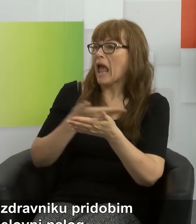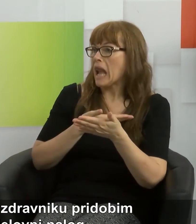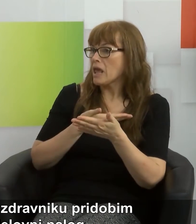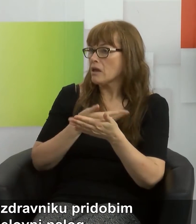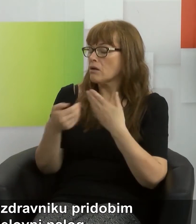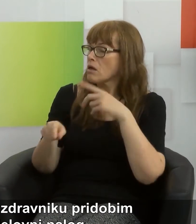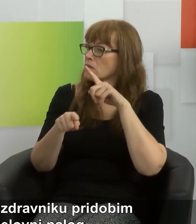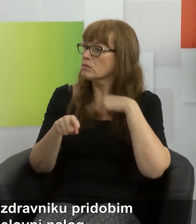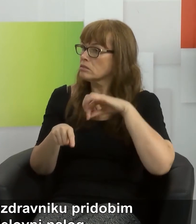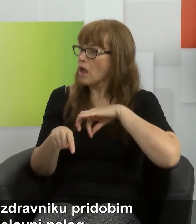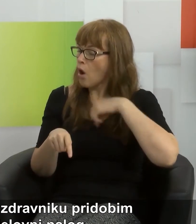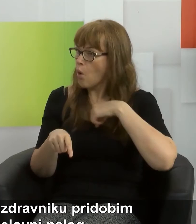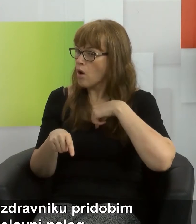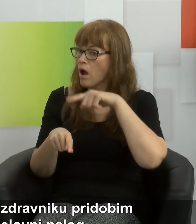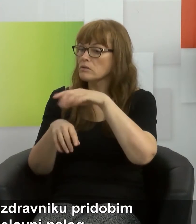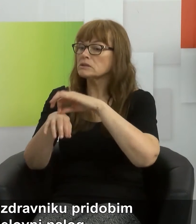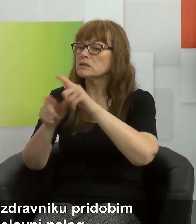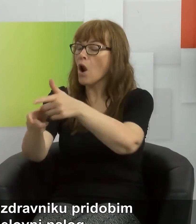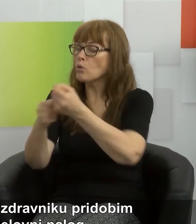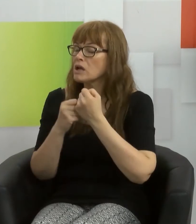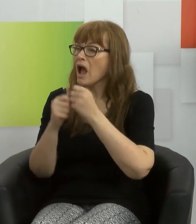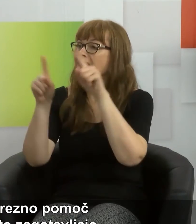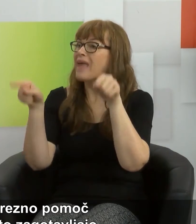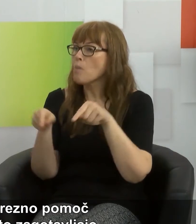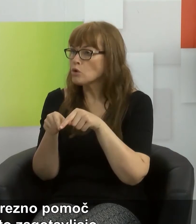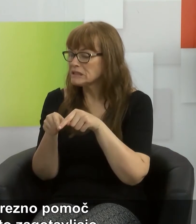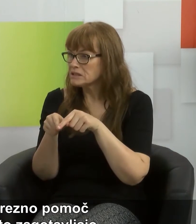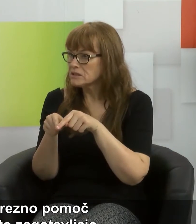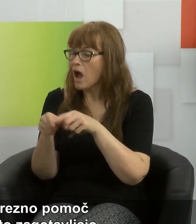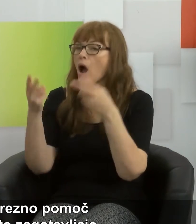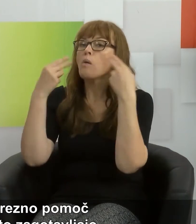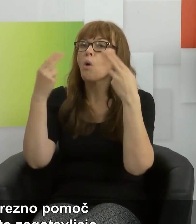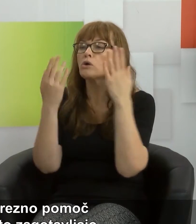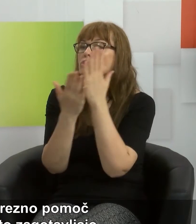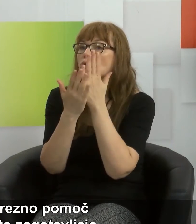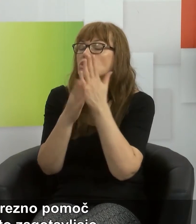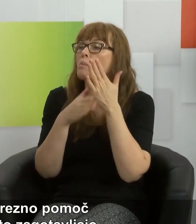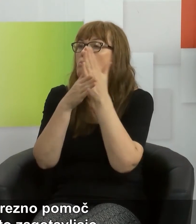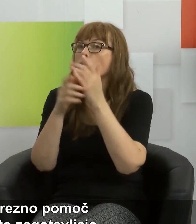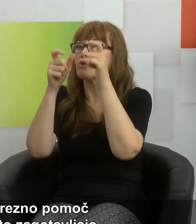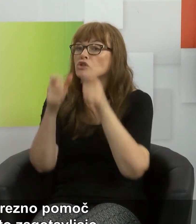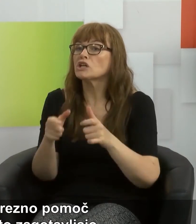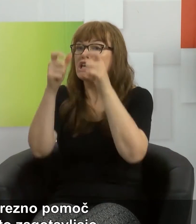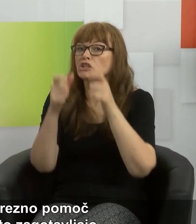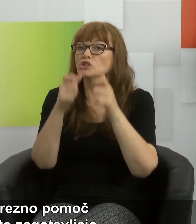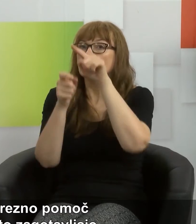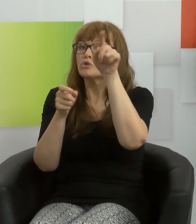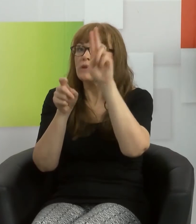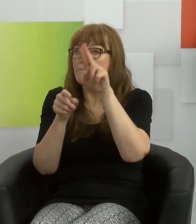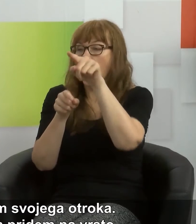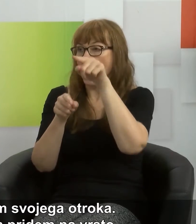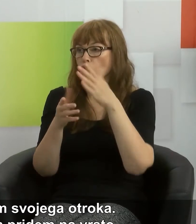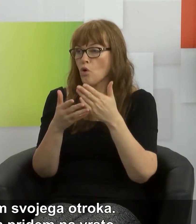pri zdravniku pridobim napotnico ali delovni nalog in poiščem ustrezno pomoč v inštitucijah, ki to